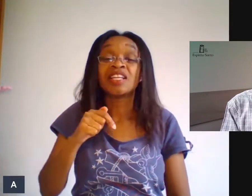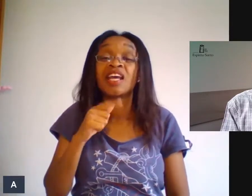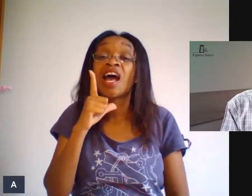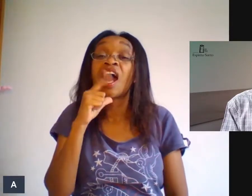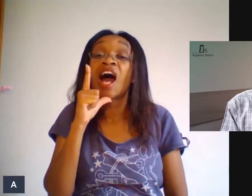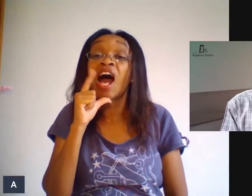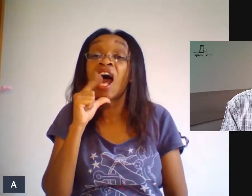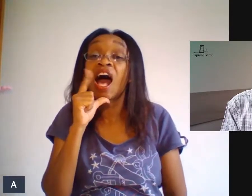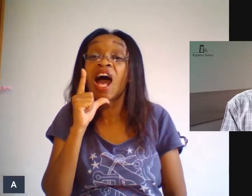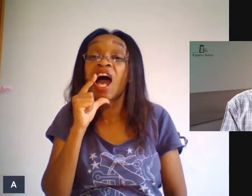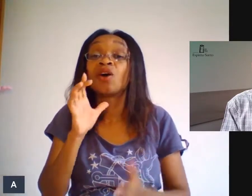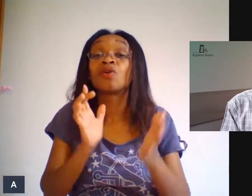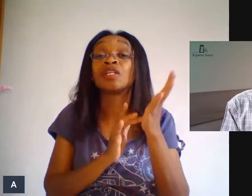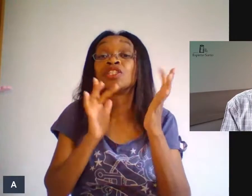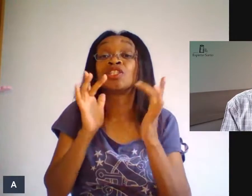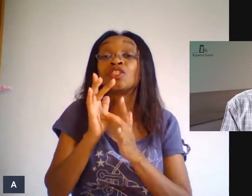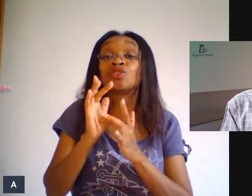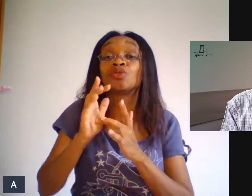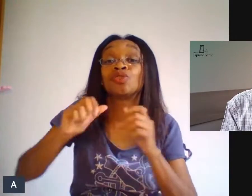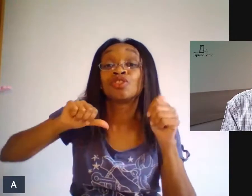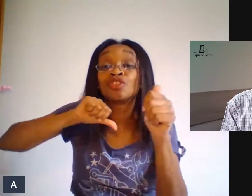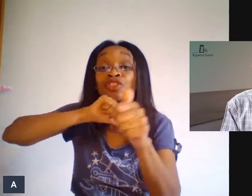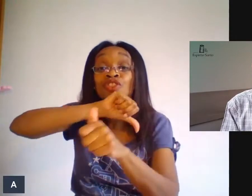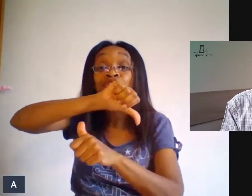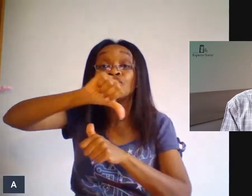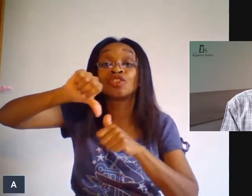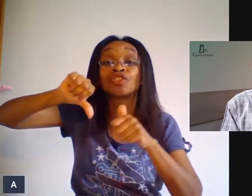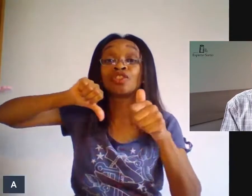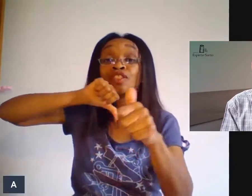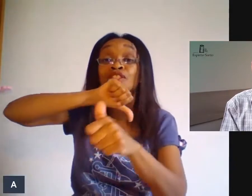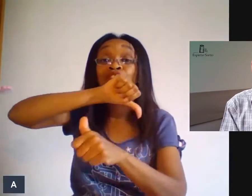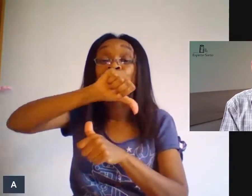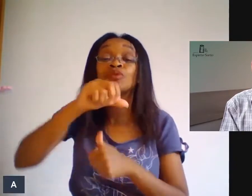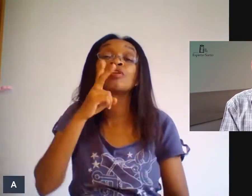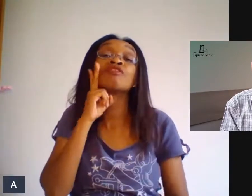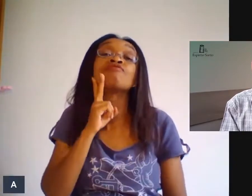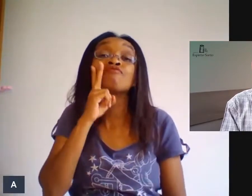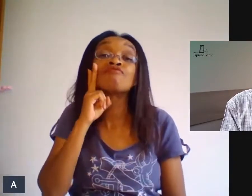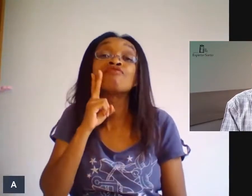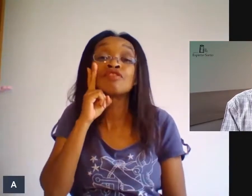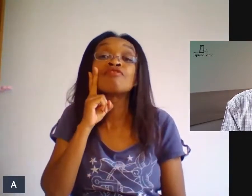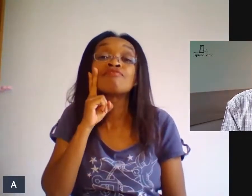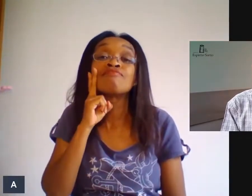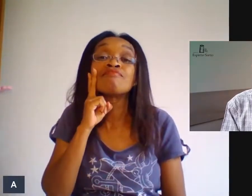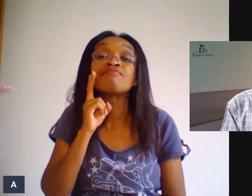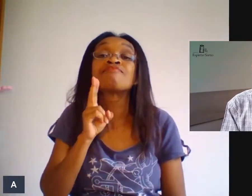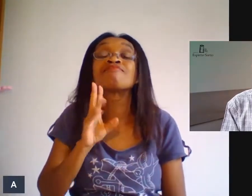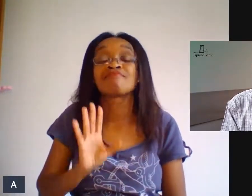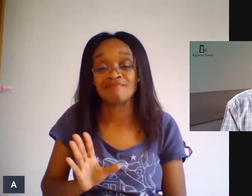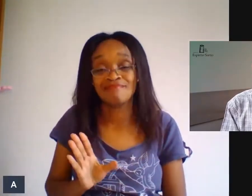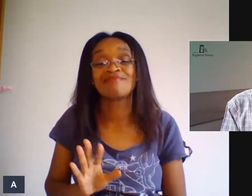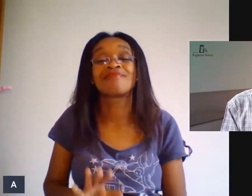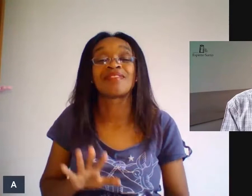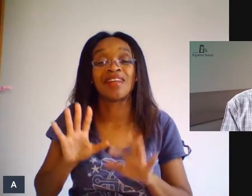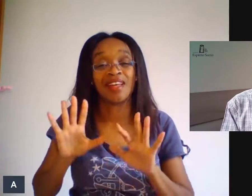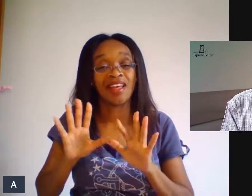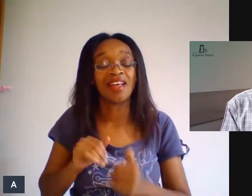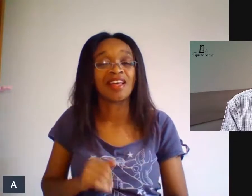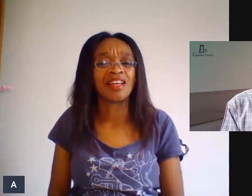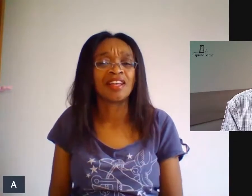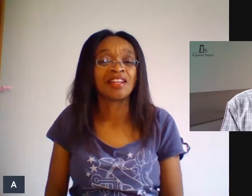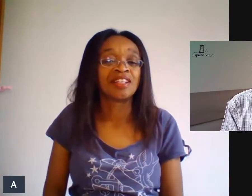narra precisamente no capítulo 2 do seu livro, dos versículos de 1 a 11. Então, por